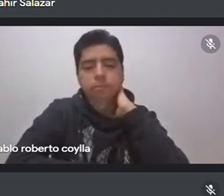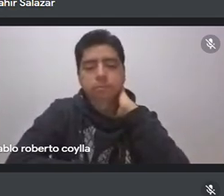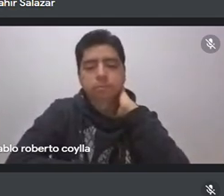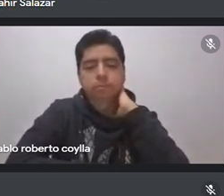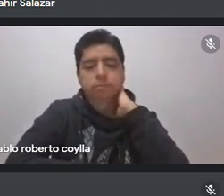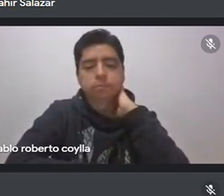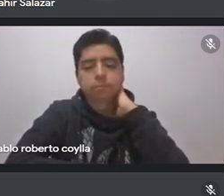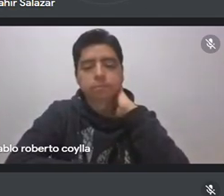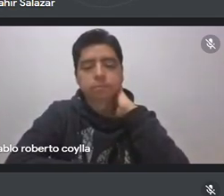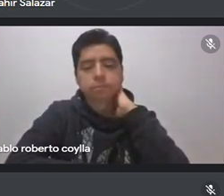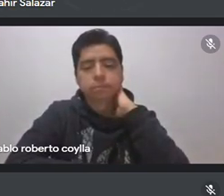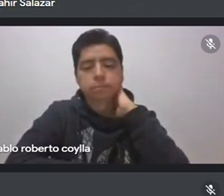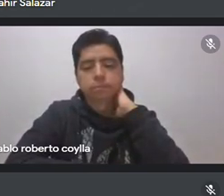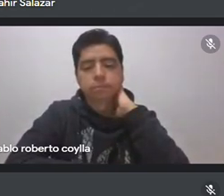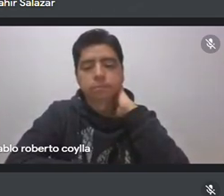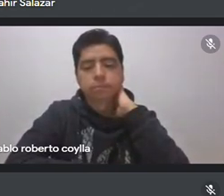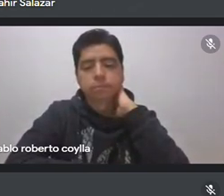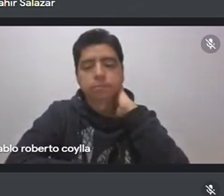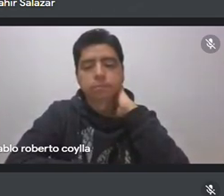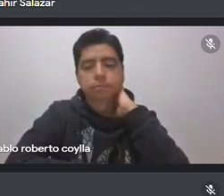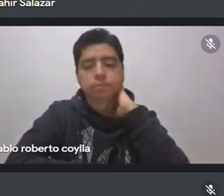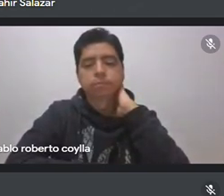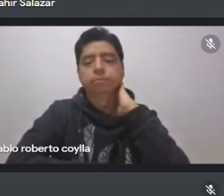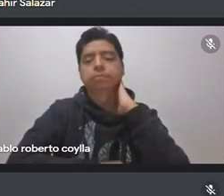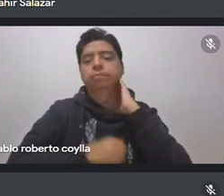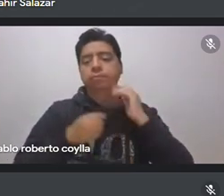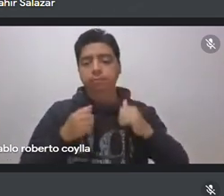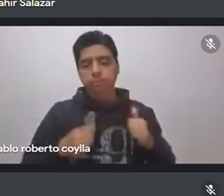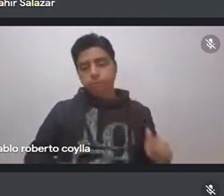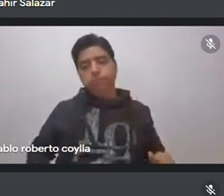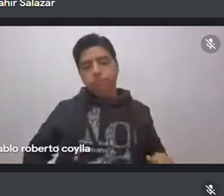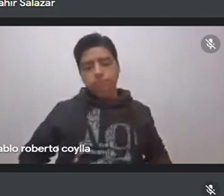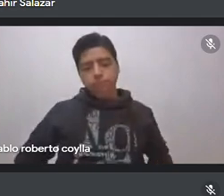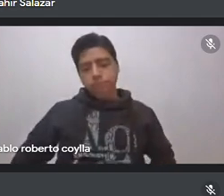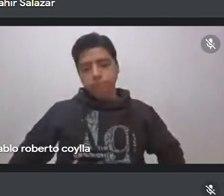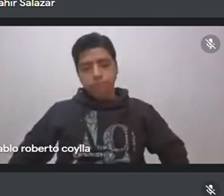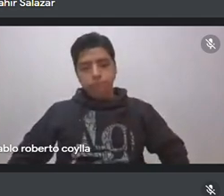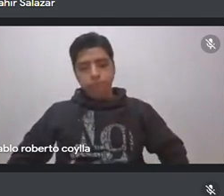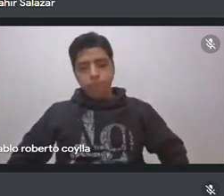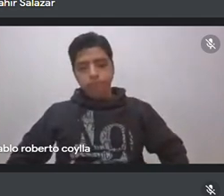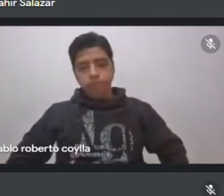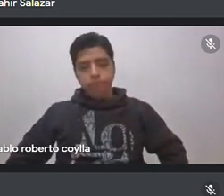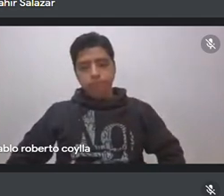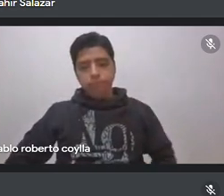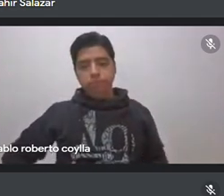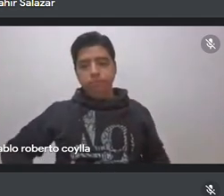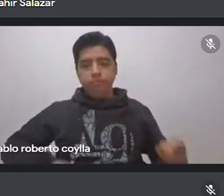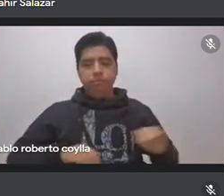Bueno, voy a dejar de grabar.